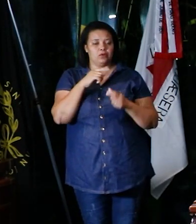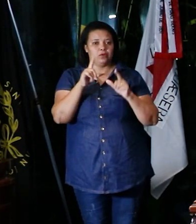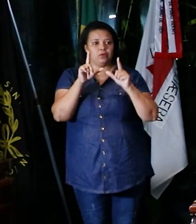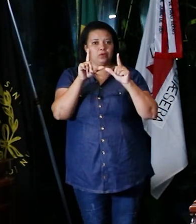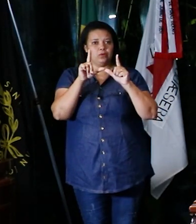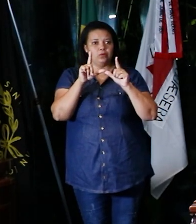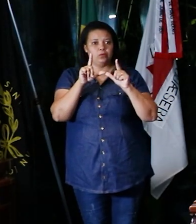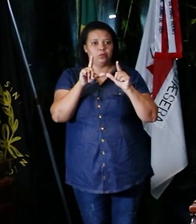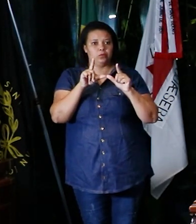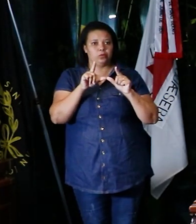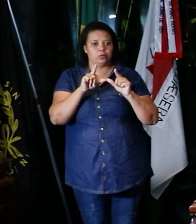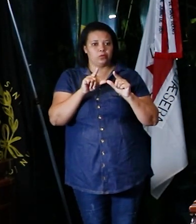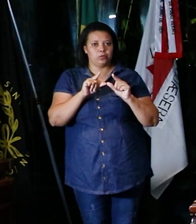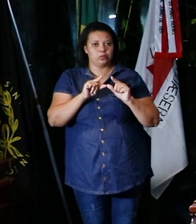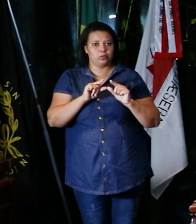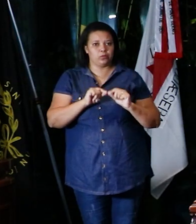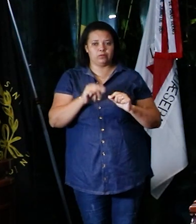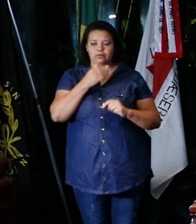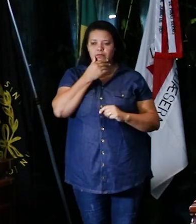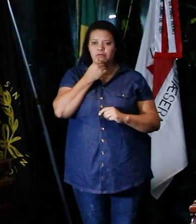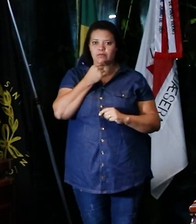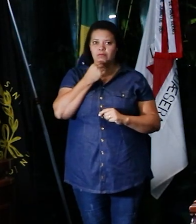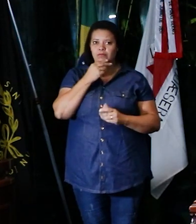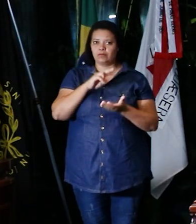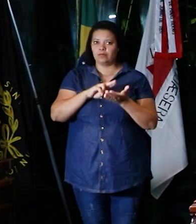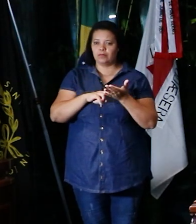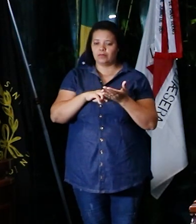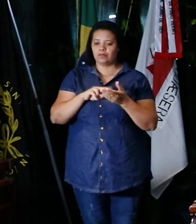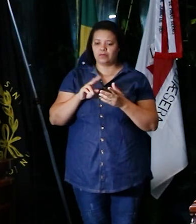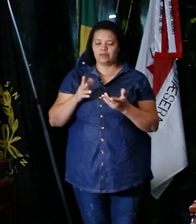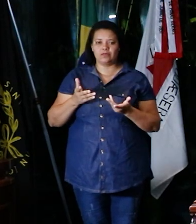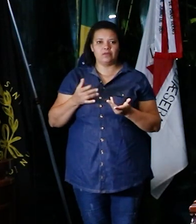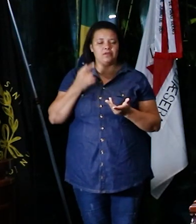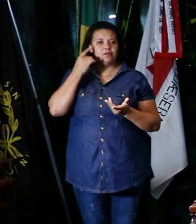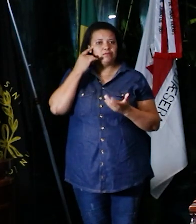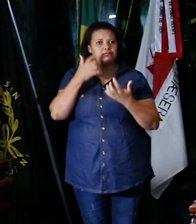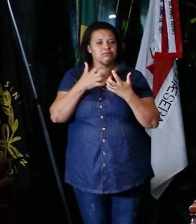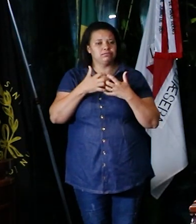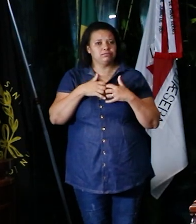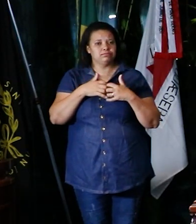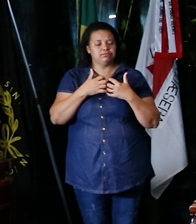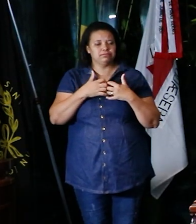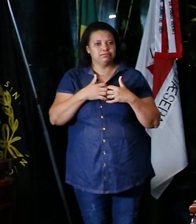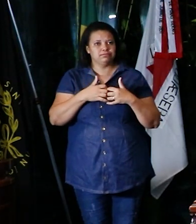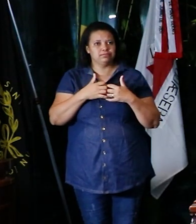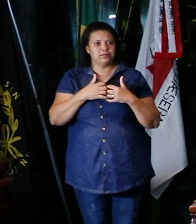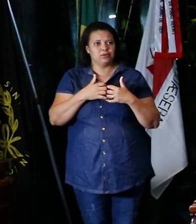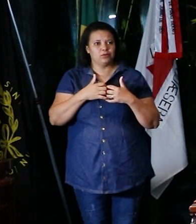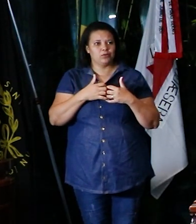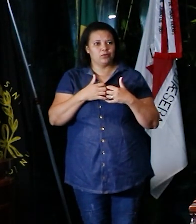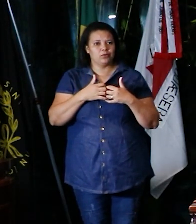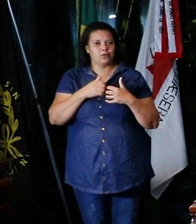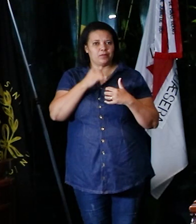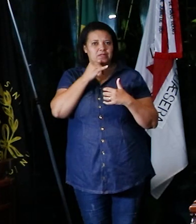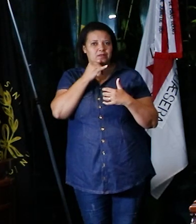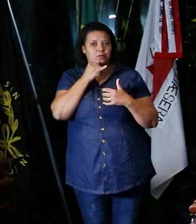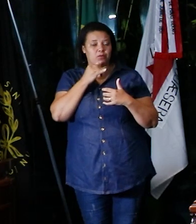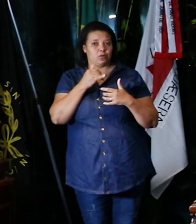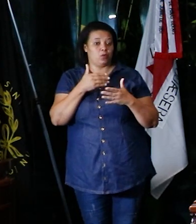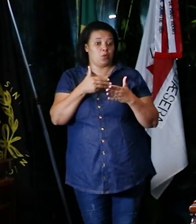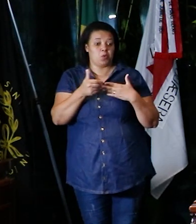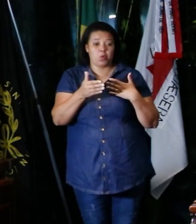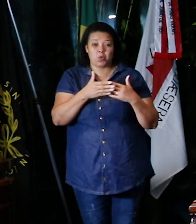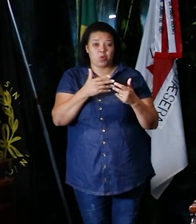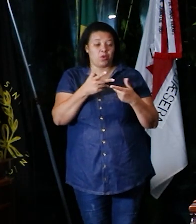sensivelmente a seus olhos. Não lhe passaria pela cabeça receber qualquer coisa